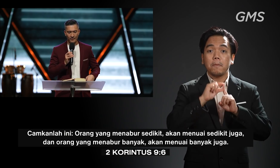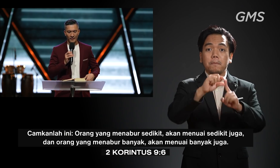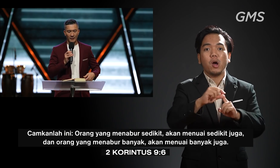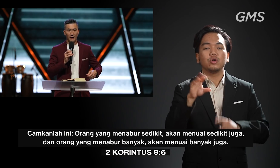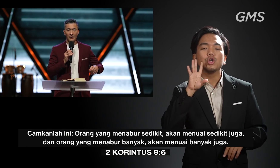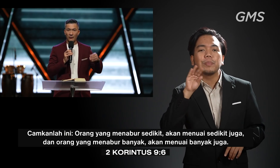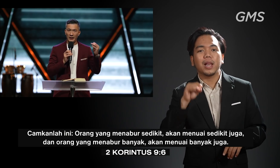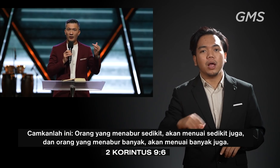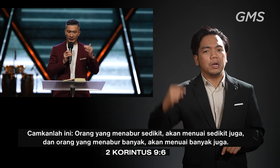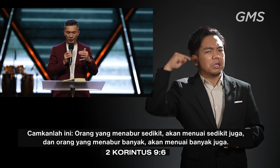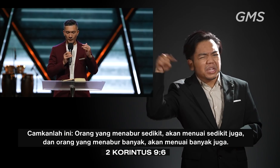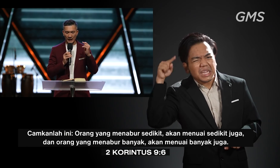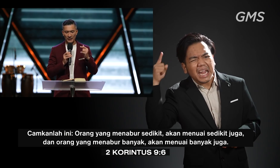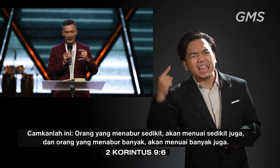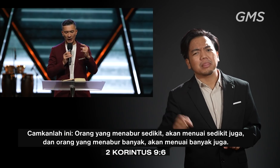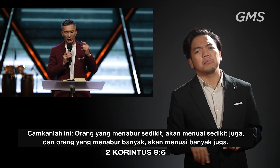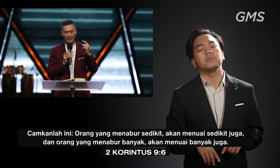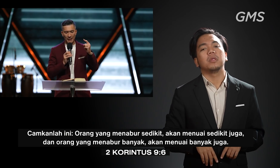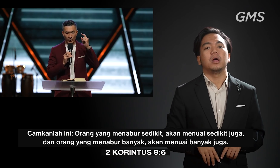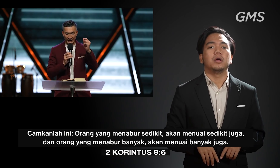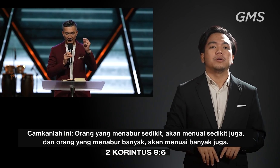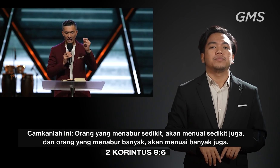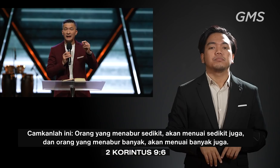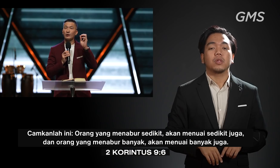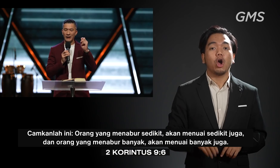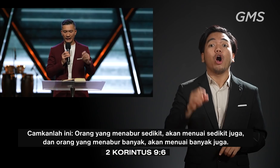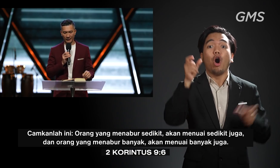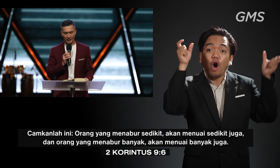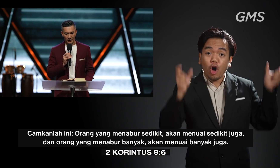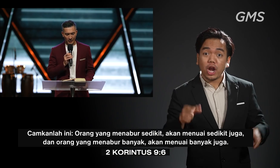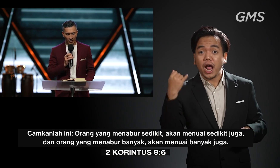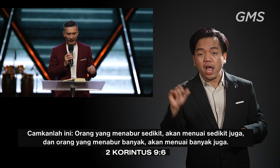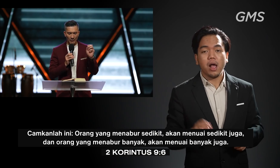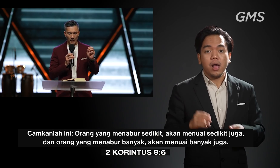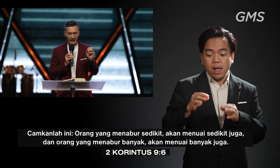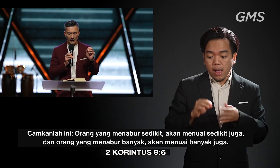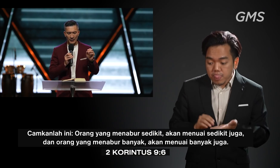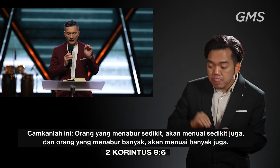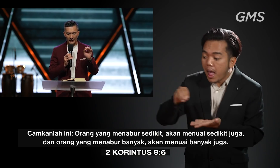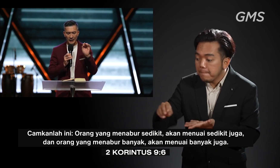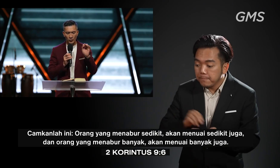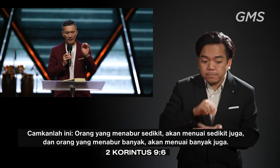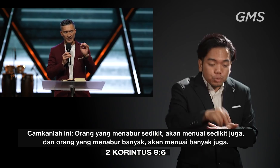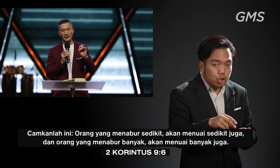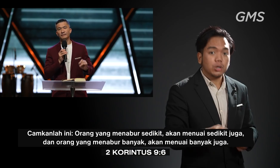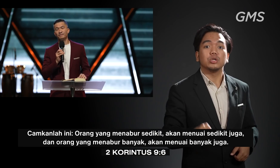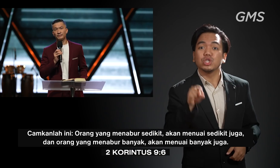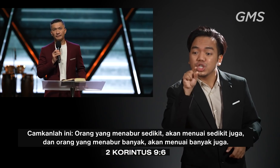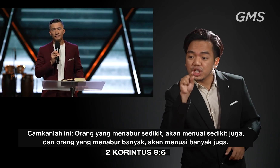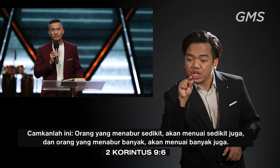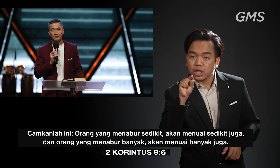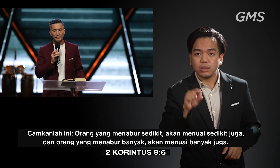camkanlah. Lalu dia continue berkata begini. Orang yang menabur dikit, dia nuai dikit. Orang yang nabur banyak, dia nuai banyak.